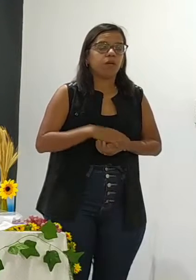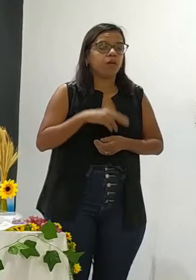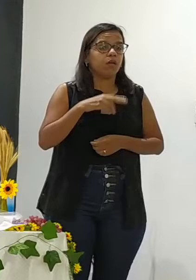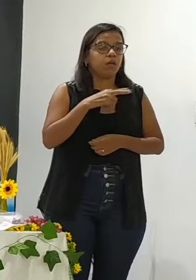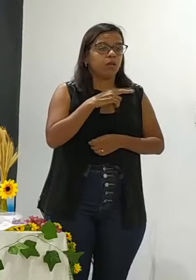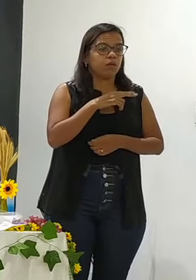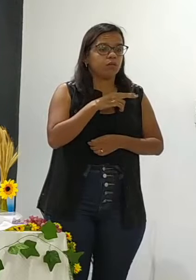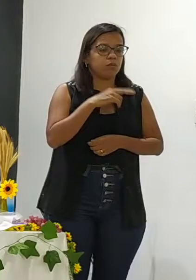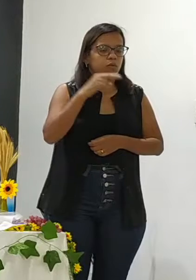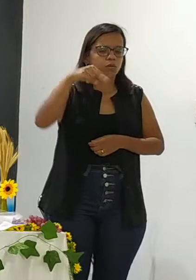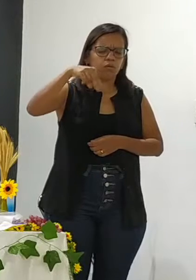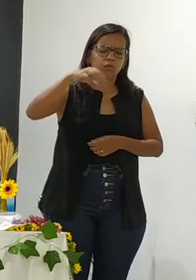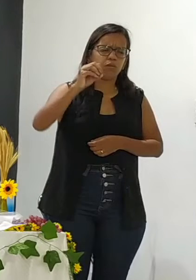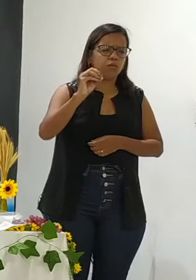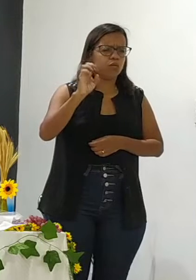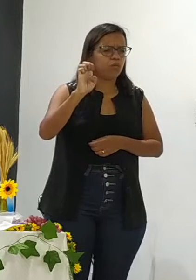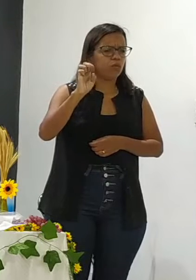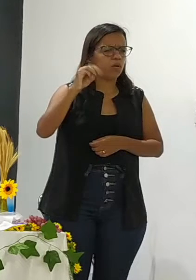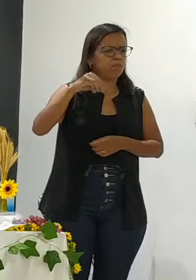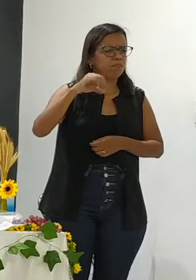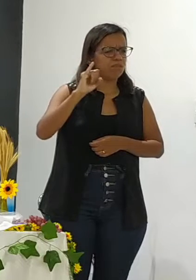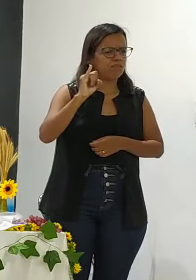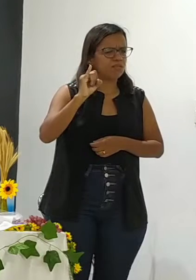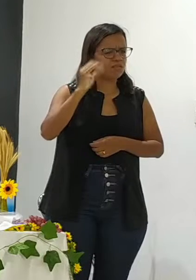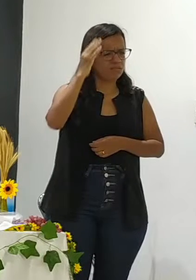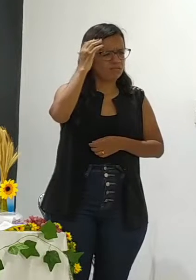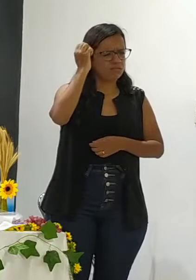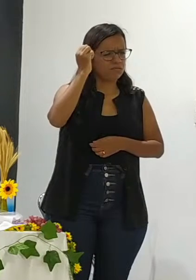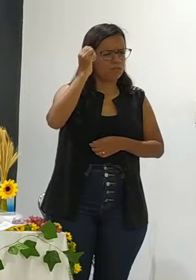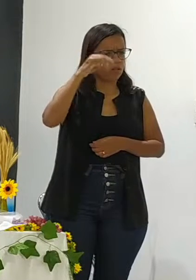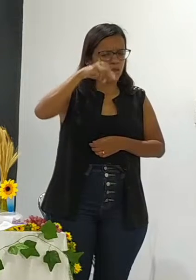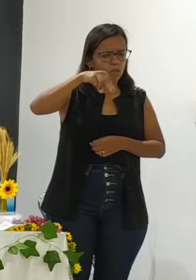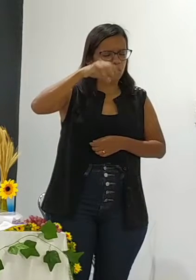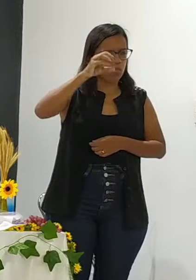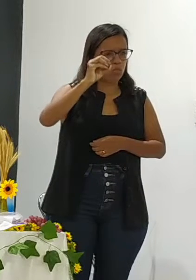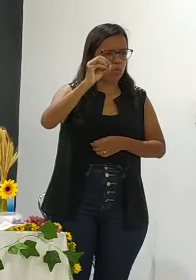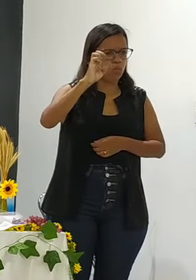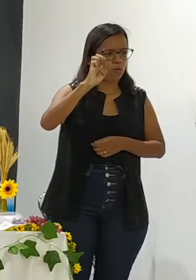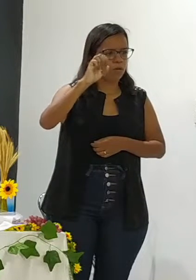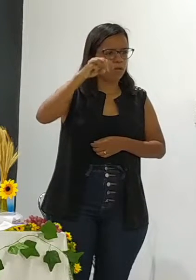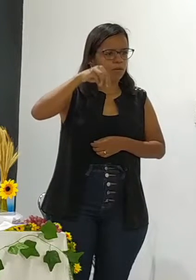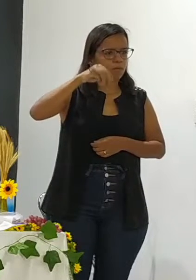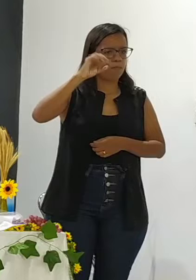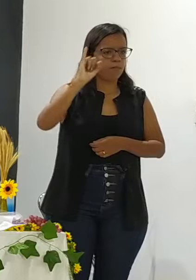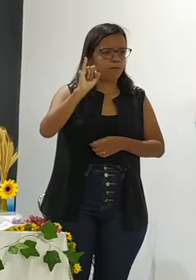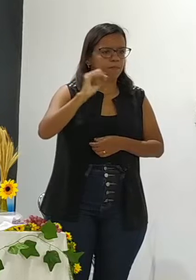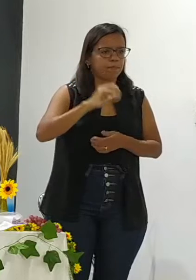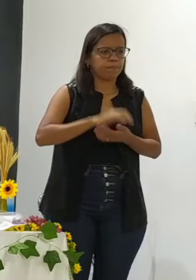Noemi, irmãos. Agora fica uma mulher de um nome Noemi, que é alegria.